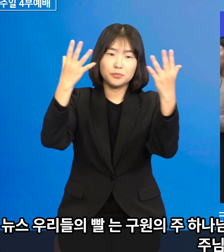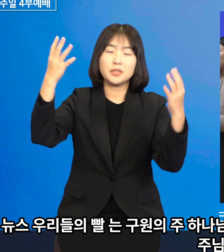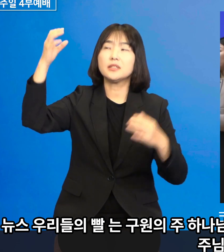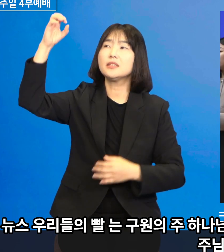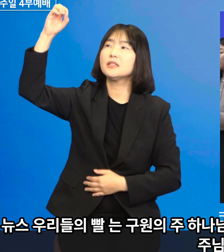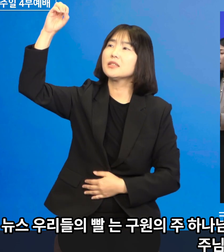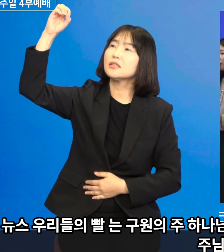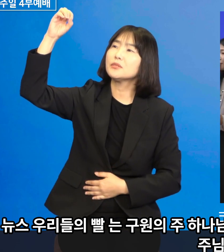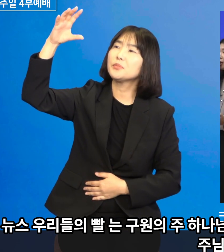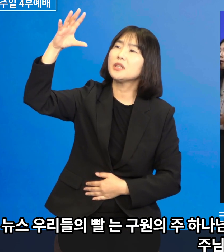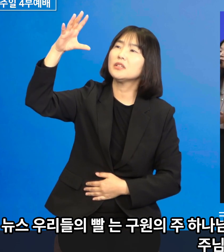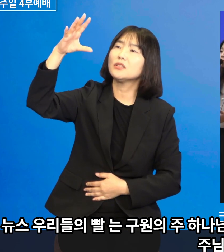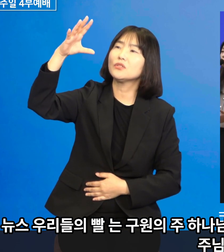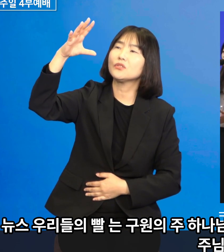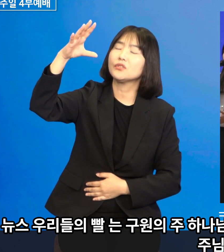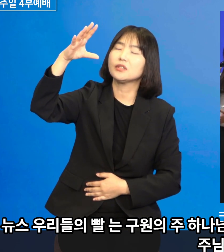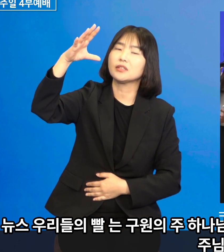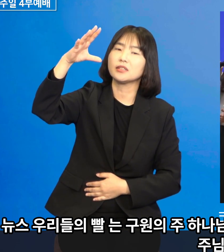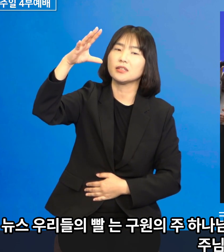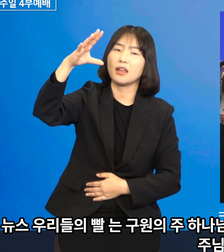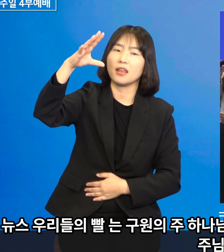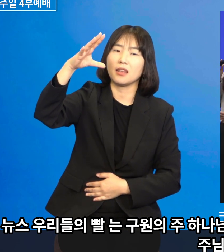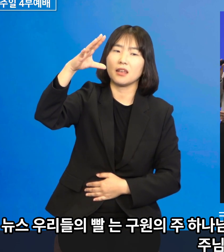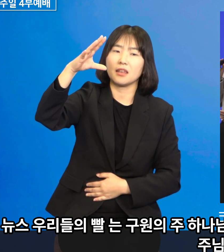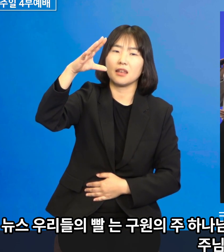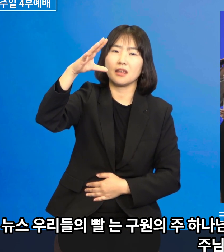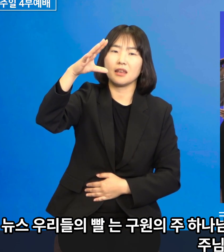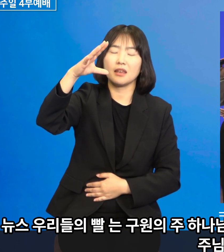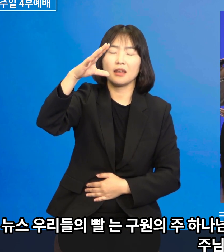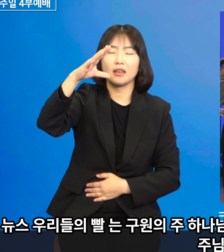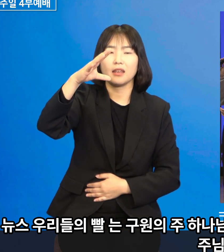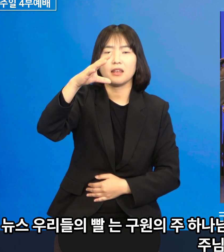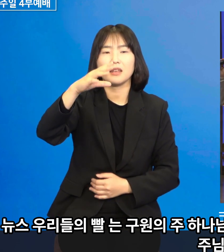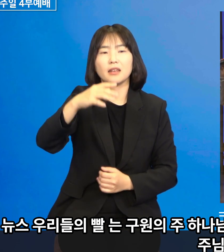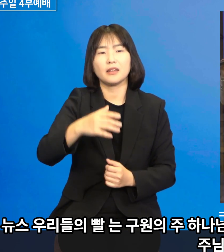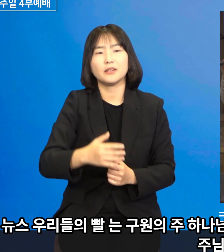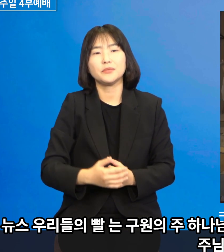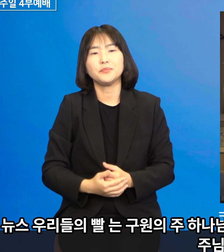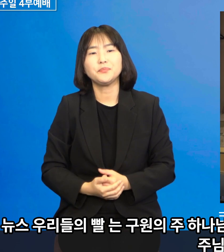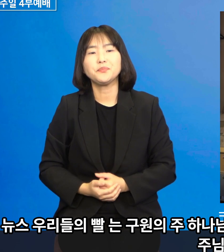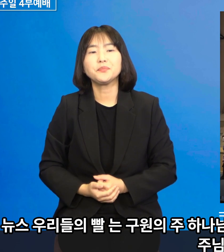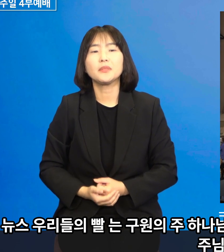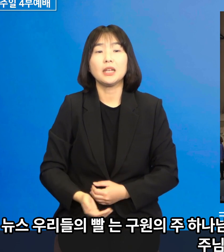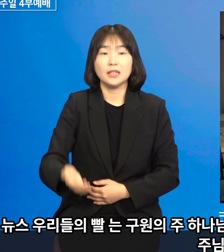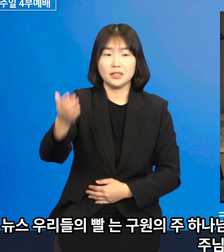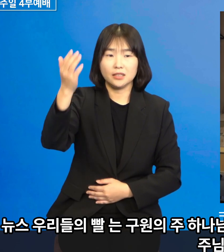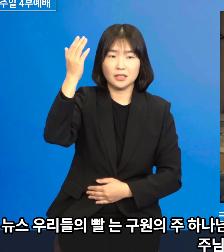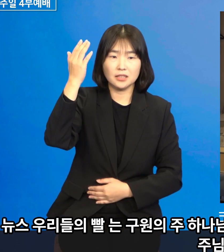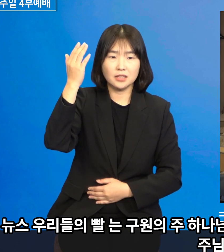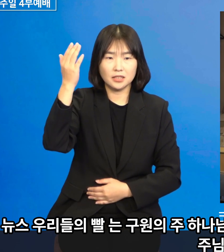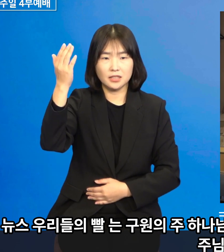밝은 빛을 비추시네. 그는 구원의 주 하나님이십니다.